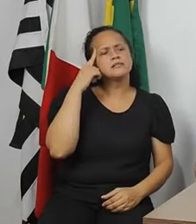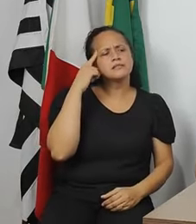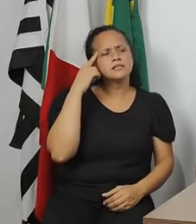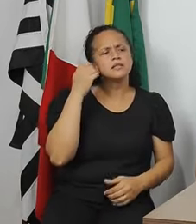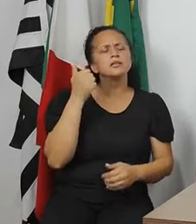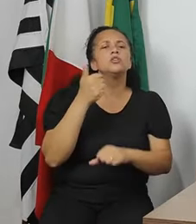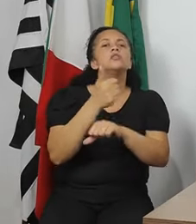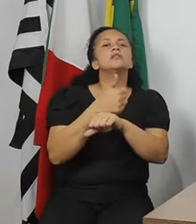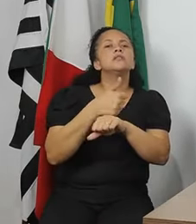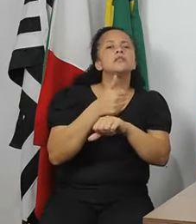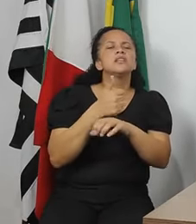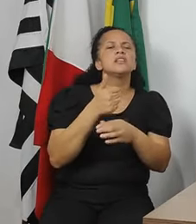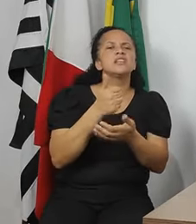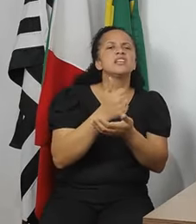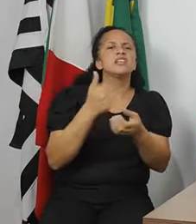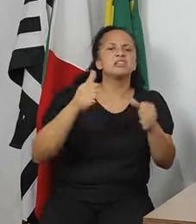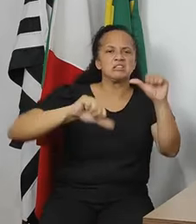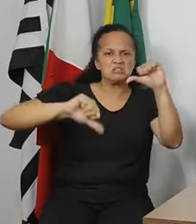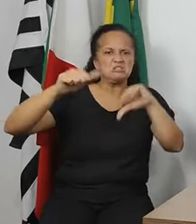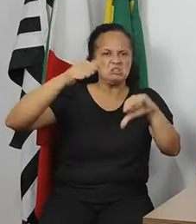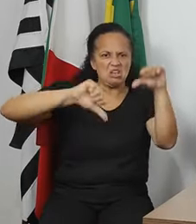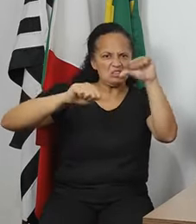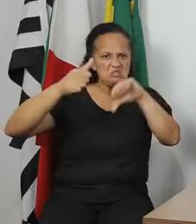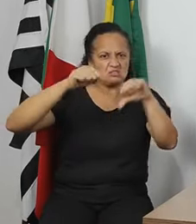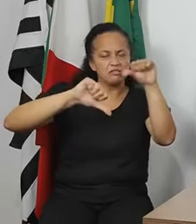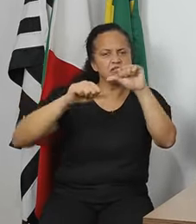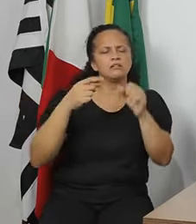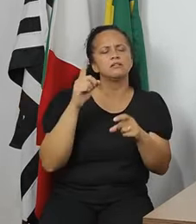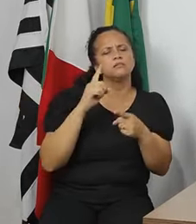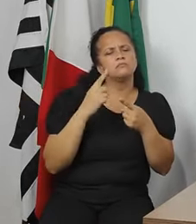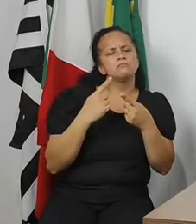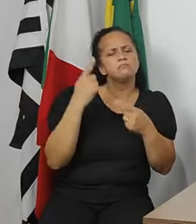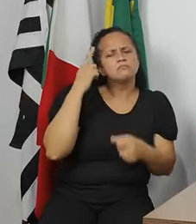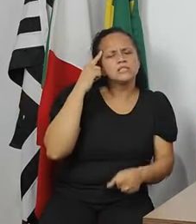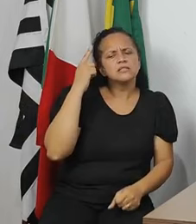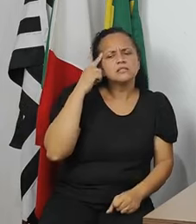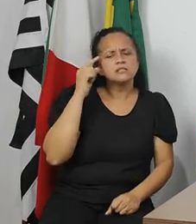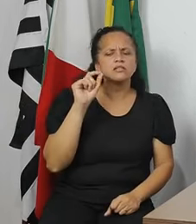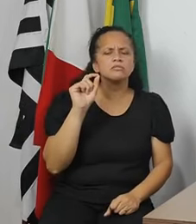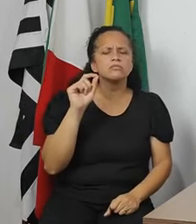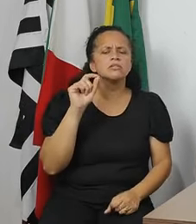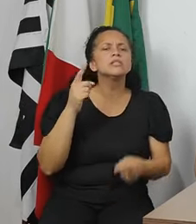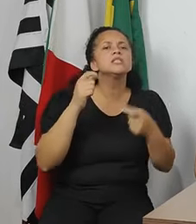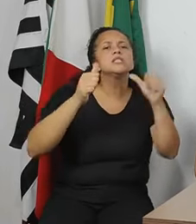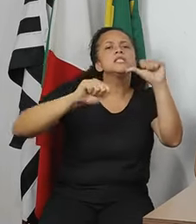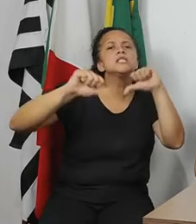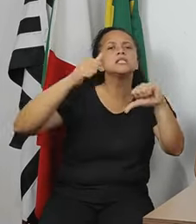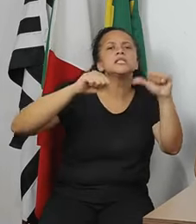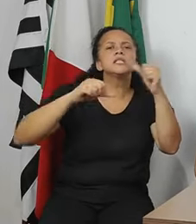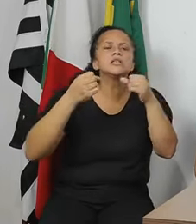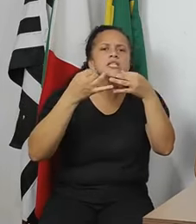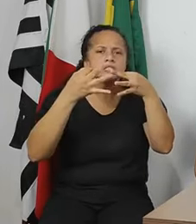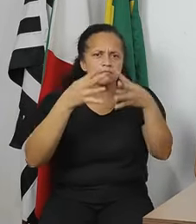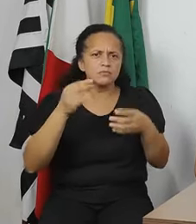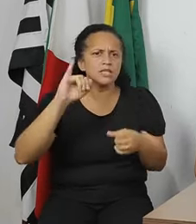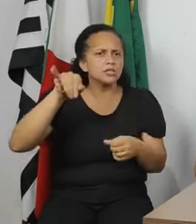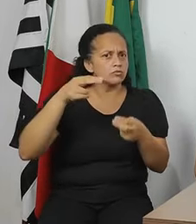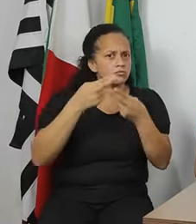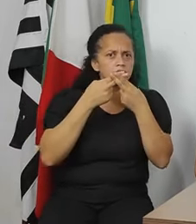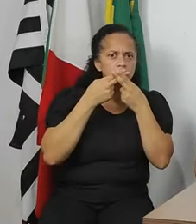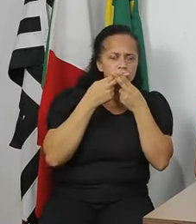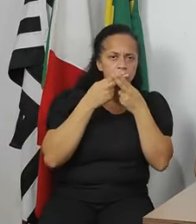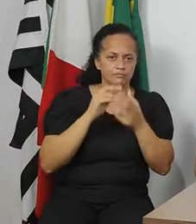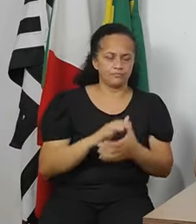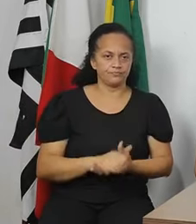que a ciência diz a respeito do jejum? O que a ciência diz acerca do jejum? Em 2016,